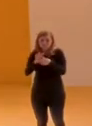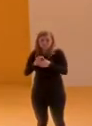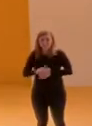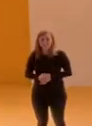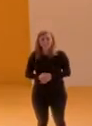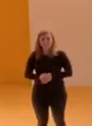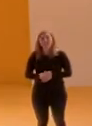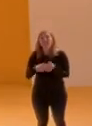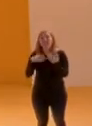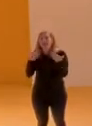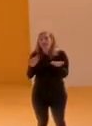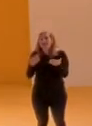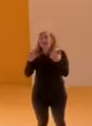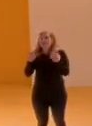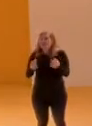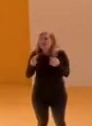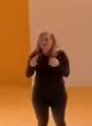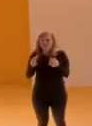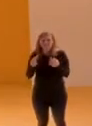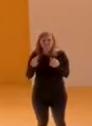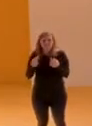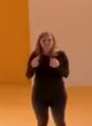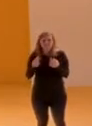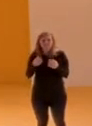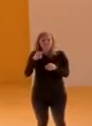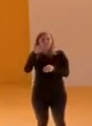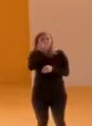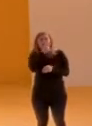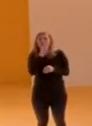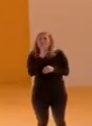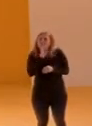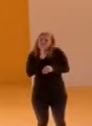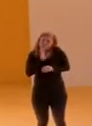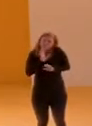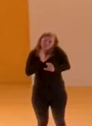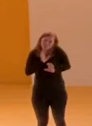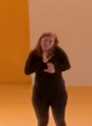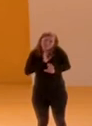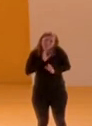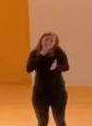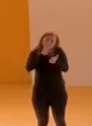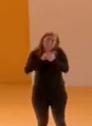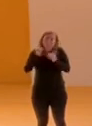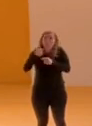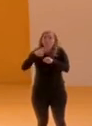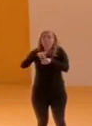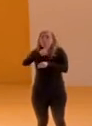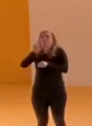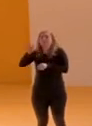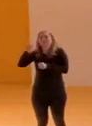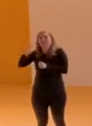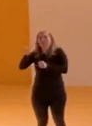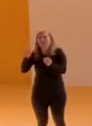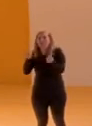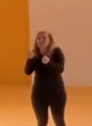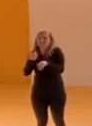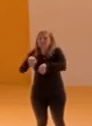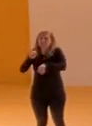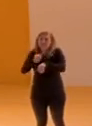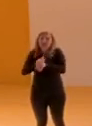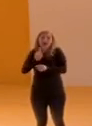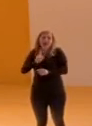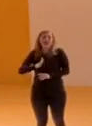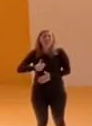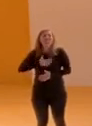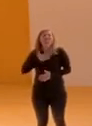i przed państwem bodajże to już jest trochę moja opinia niektórzy pewnie ekonomiści się z tym nie zgodzą ale wydaje się